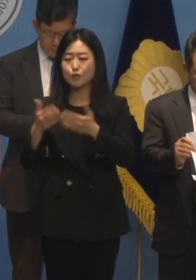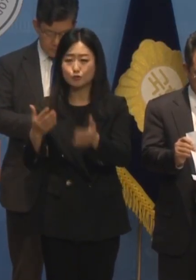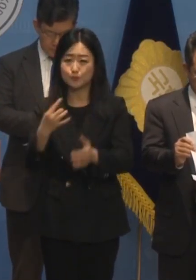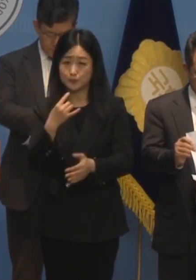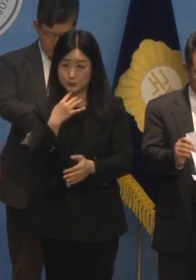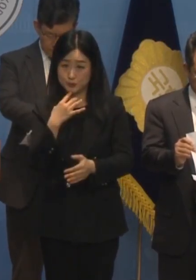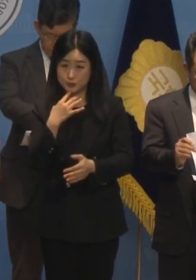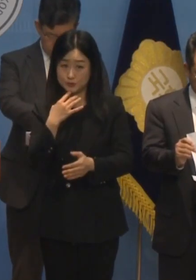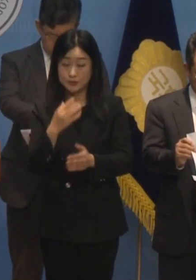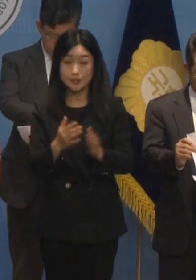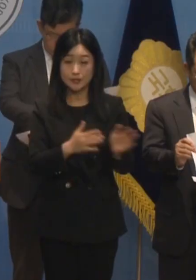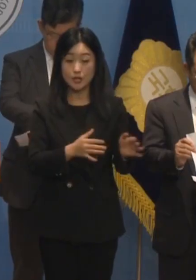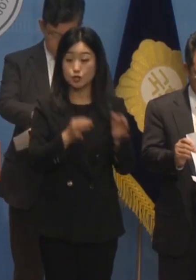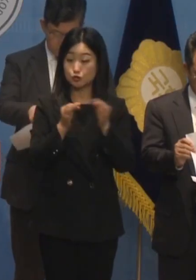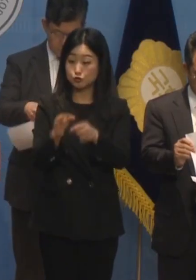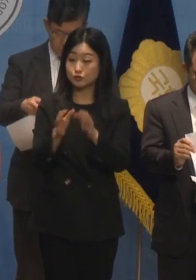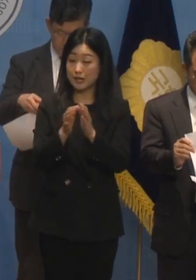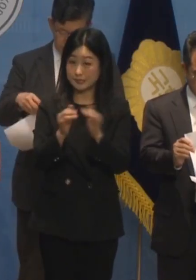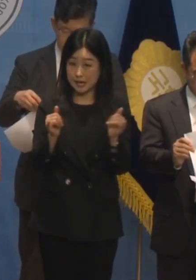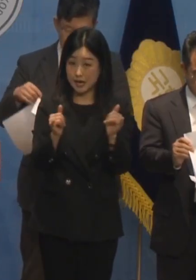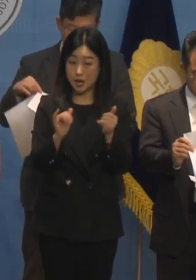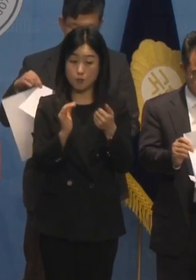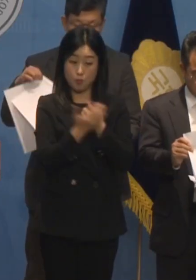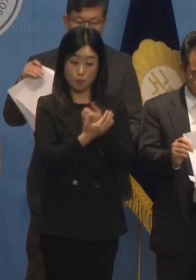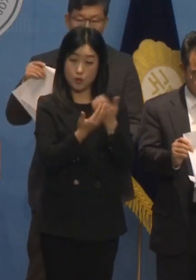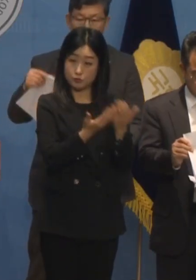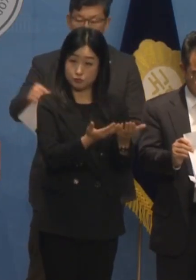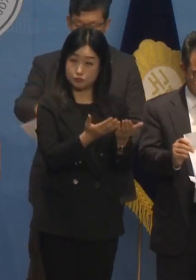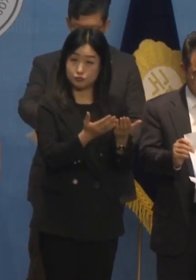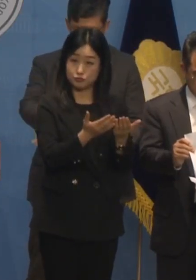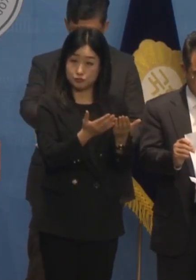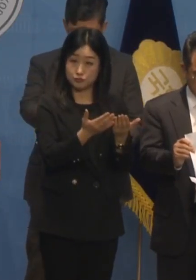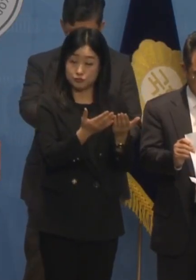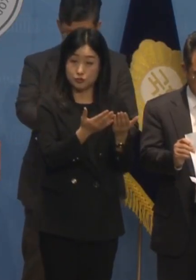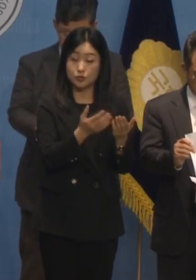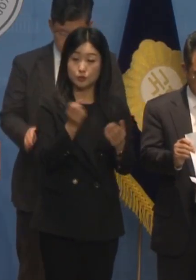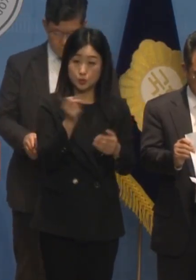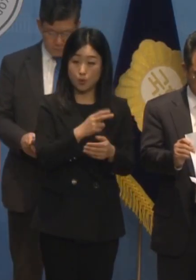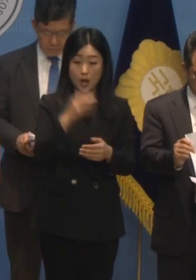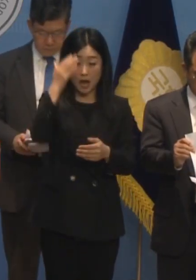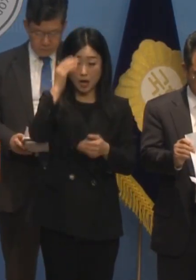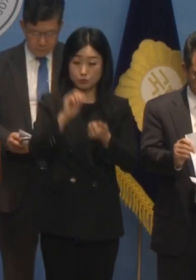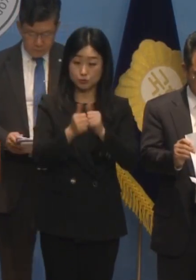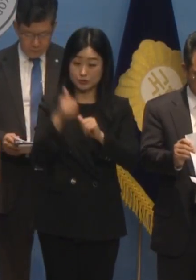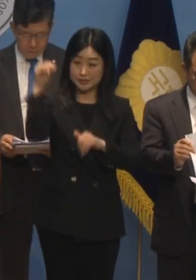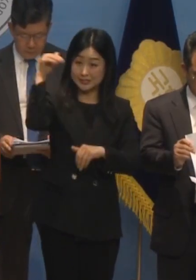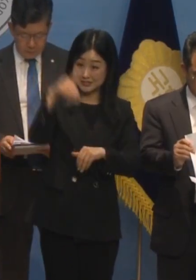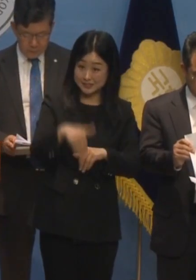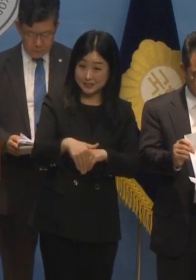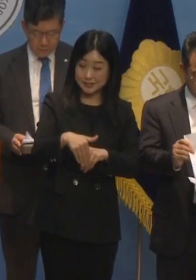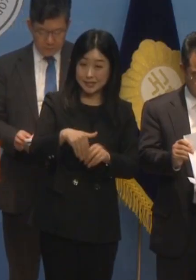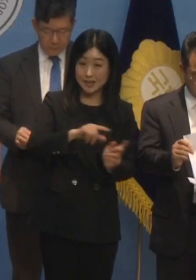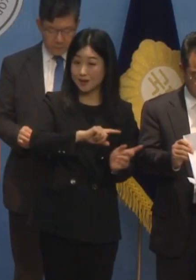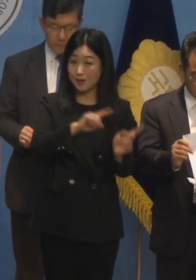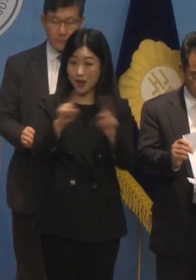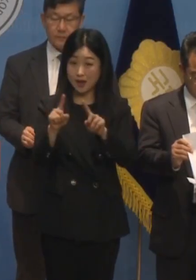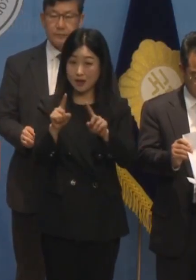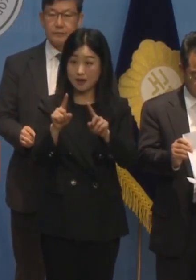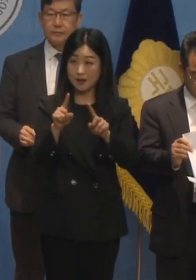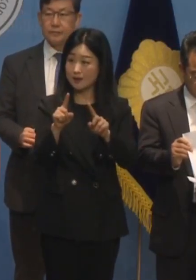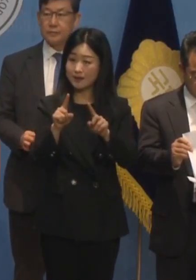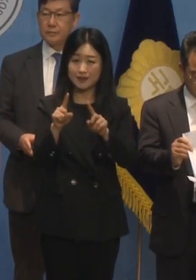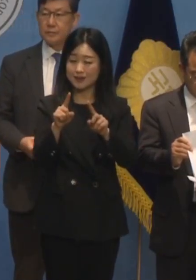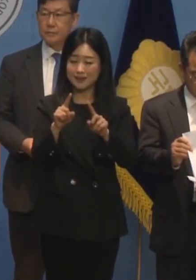뿐입니다. 투자자를 실질적으로 보호하거나 빈사 상태에 빠진 한국 증시를 되살리기에는